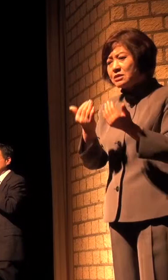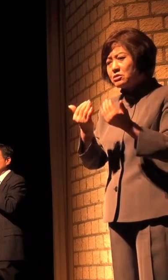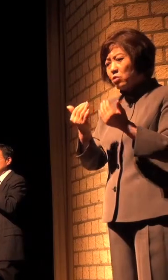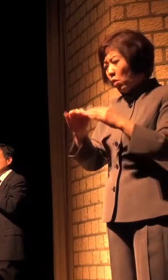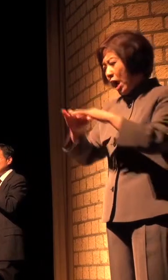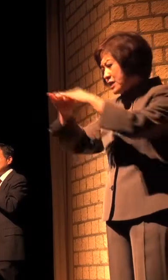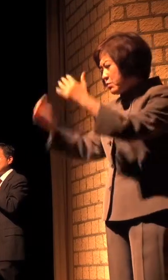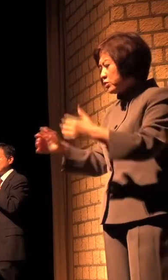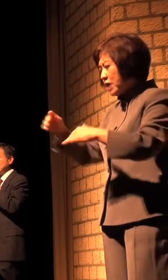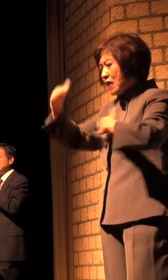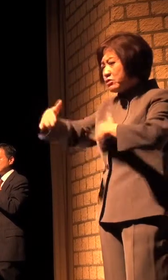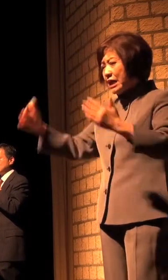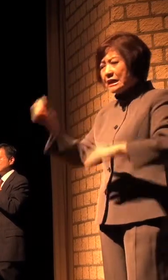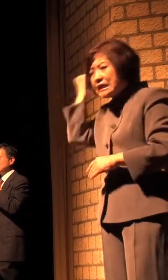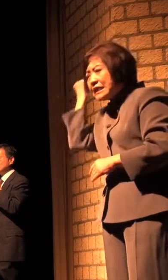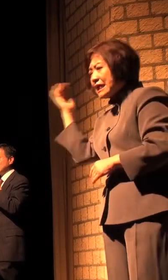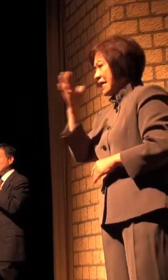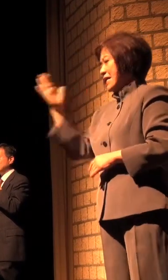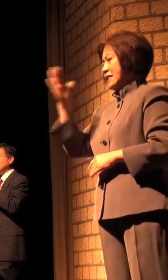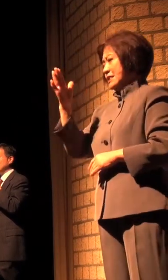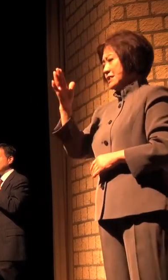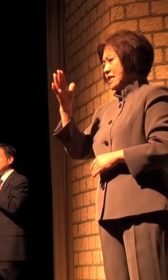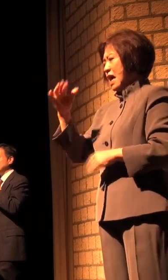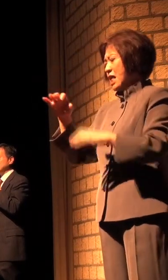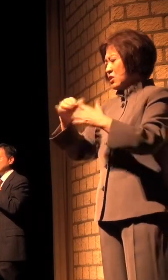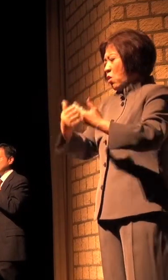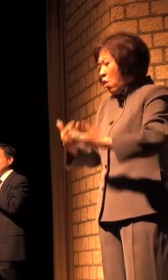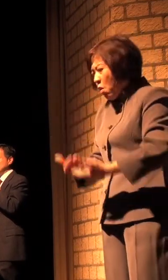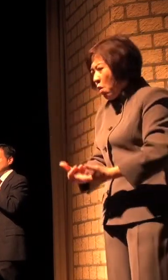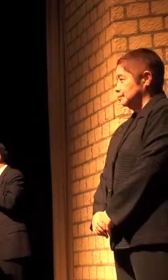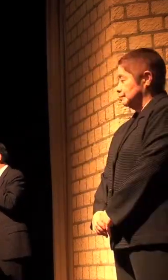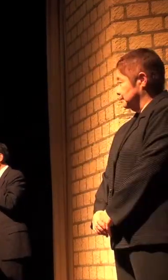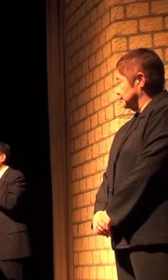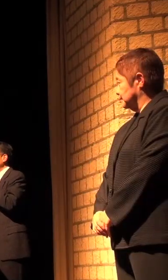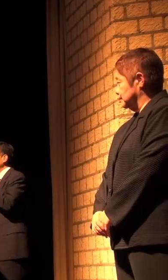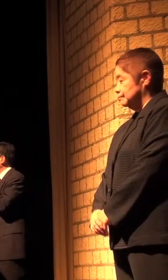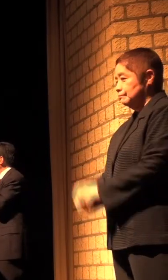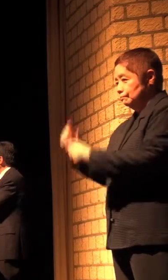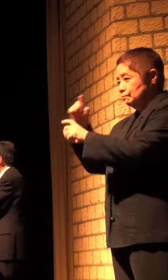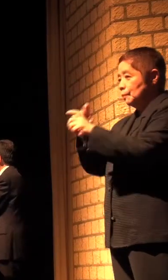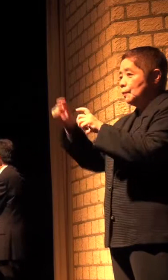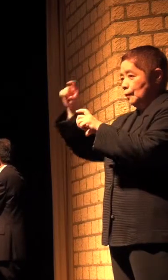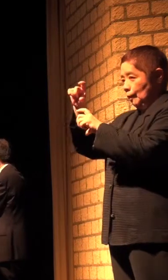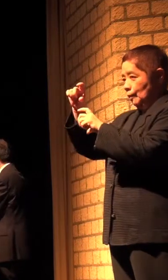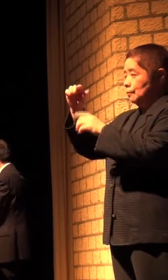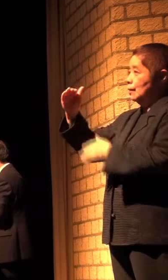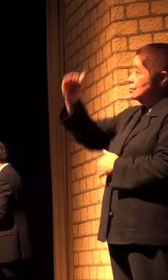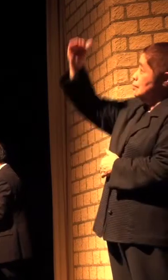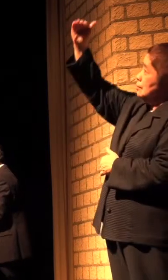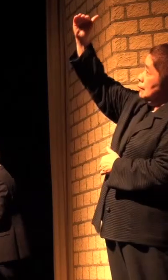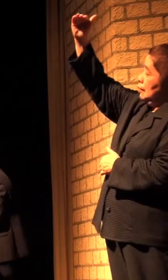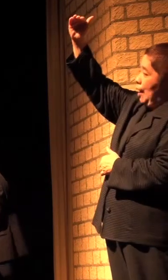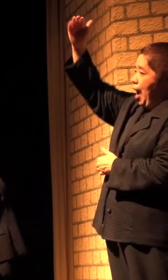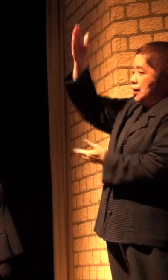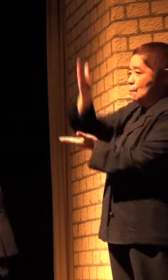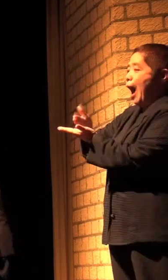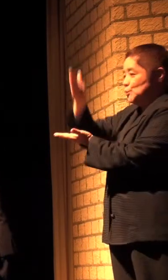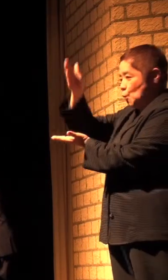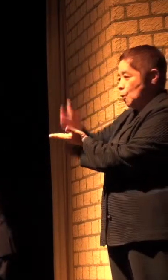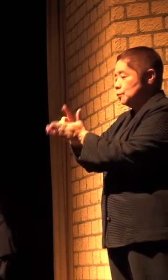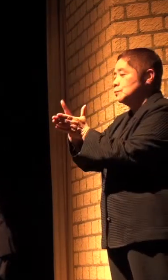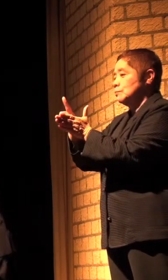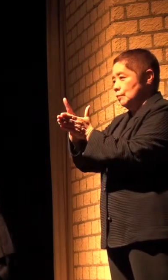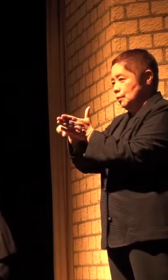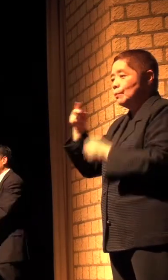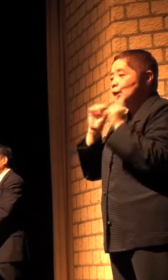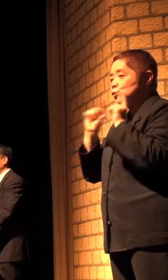くれと。まずそれが大事だと。重いものがある部屋には寝ないと。その超高層マンションの問題ですよね。ちょっと中央区も超高層マ